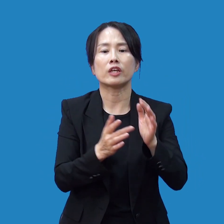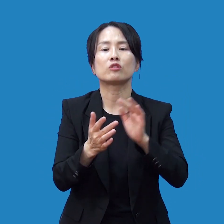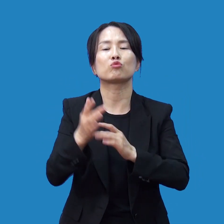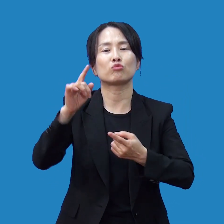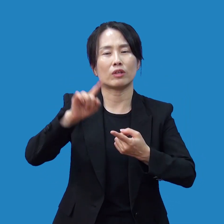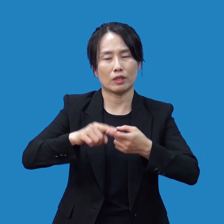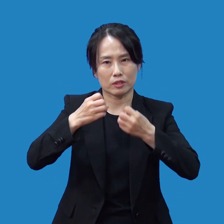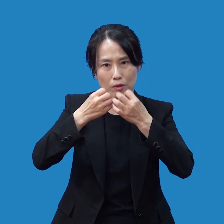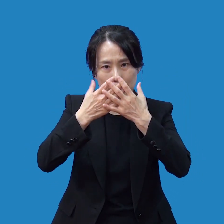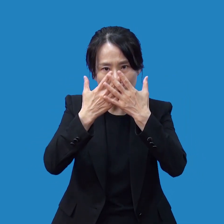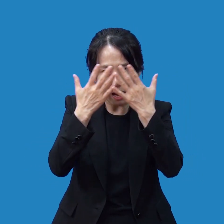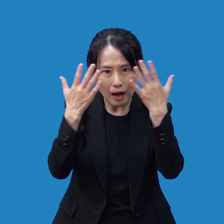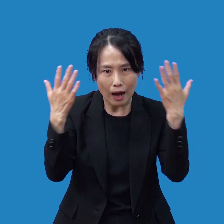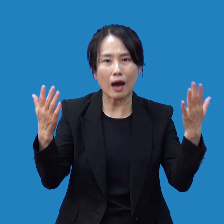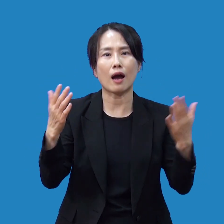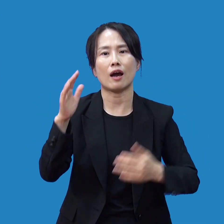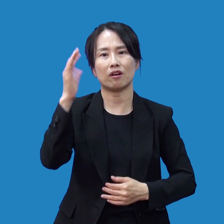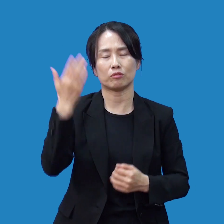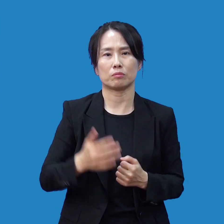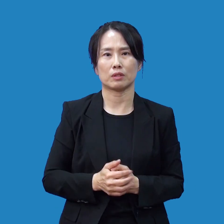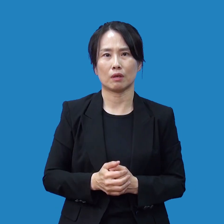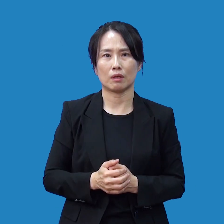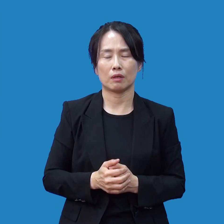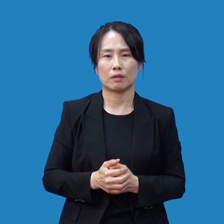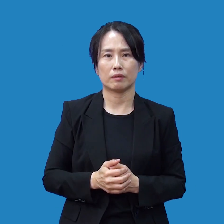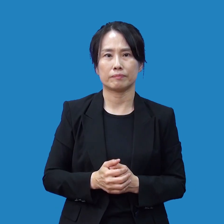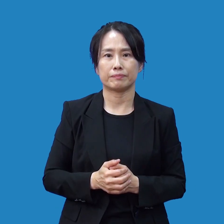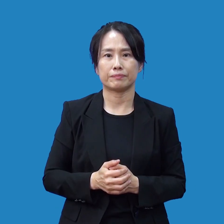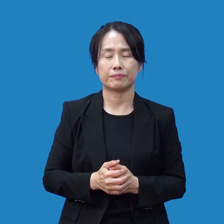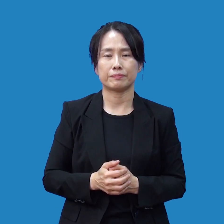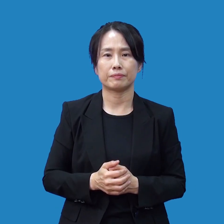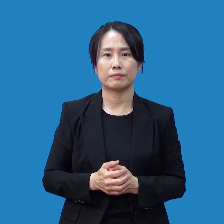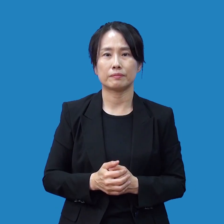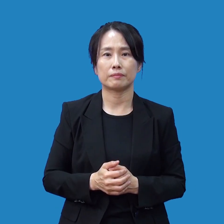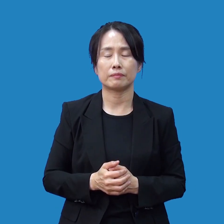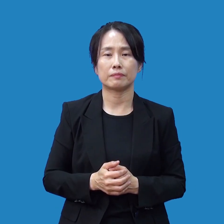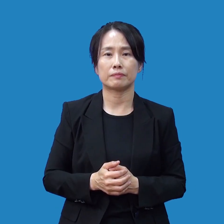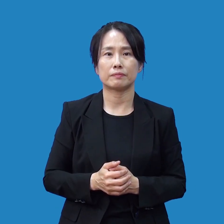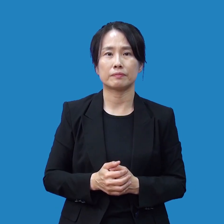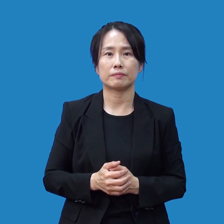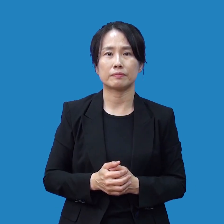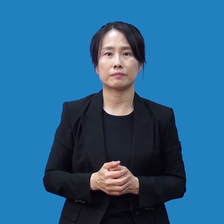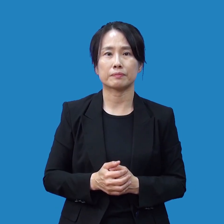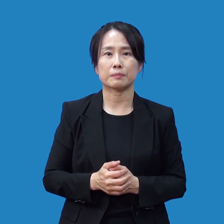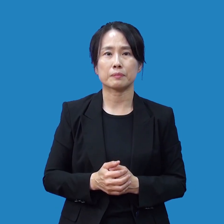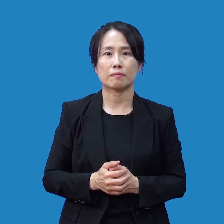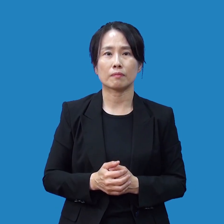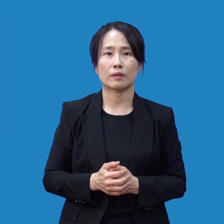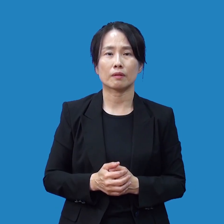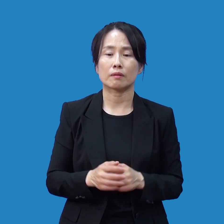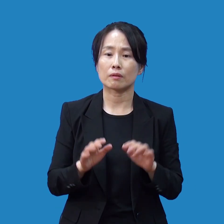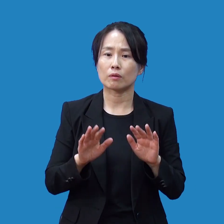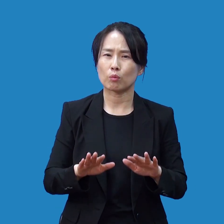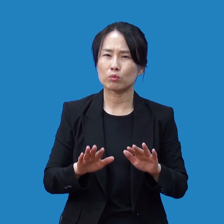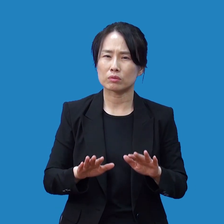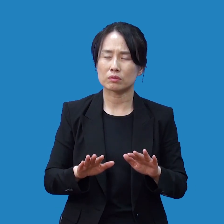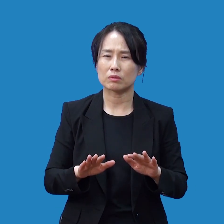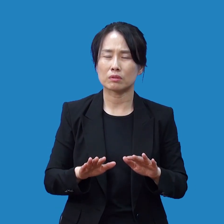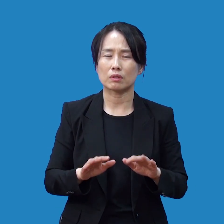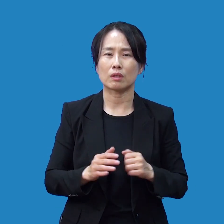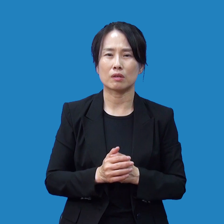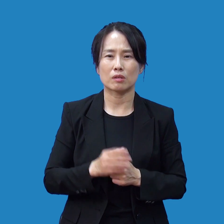가운데 부활하신 예수 그리스도가 있다는 것을 밝히 알 수 있습니다. 그런데 오늘날 과학적 사고에